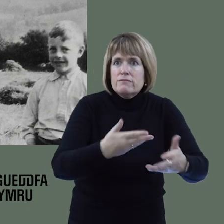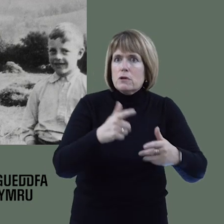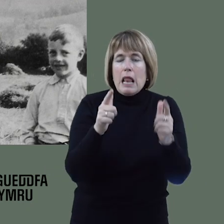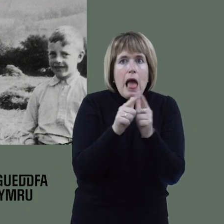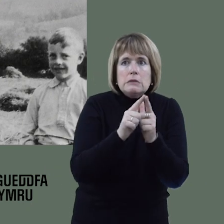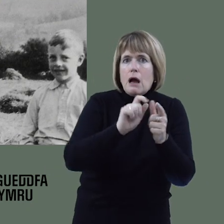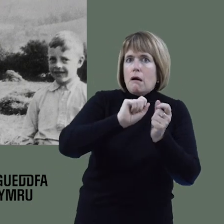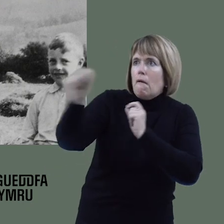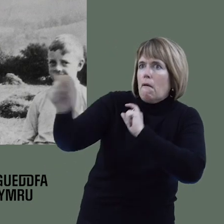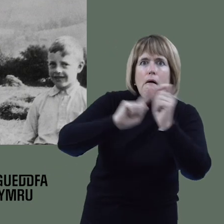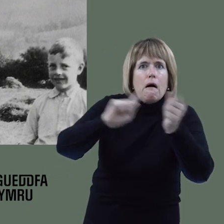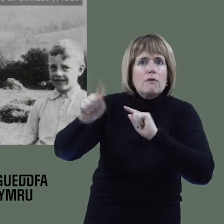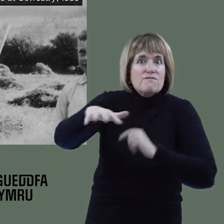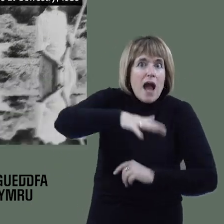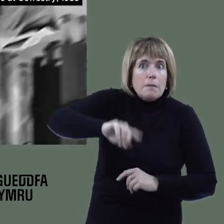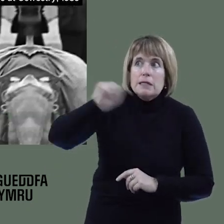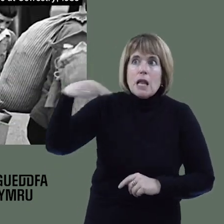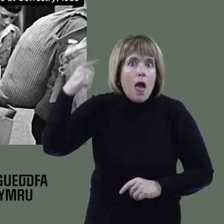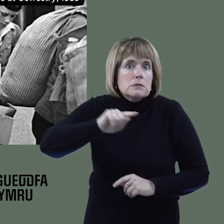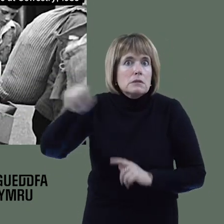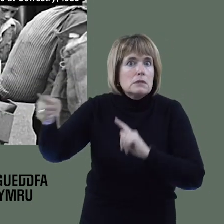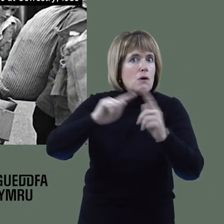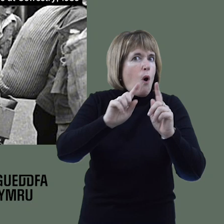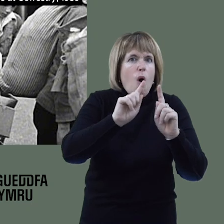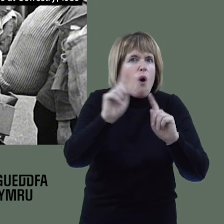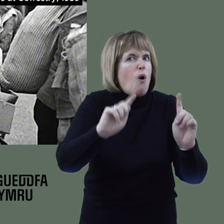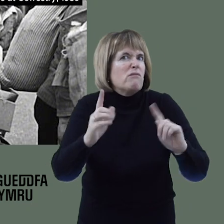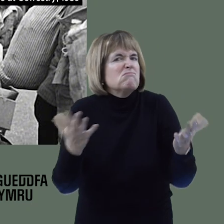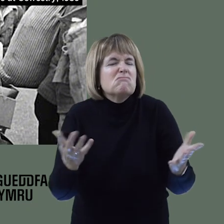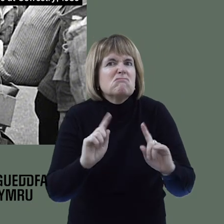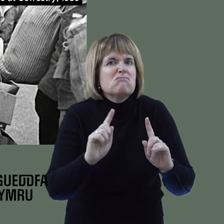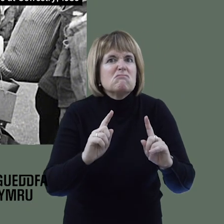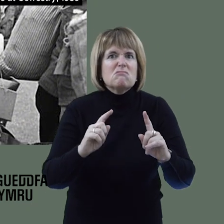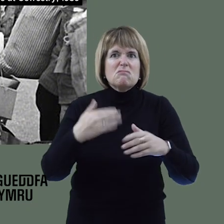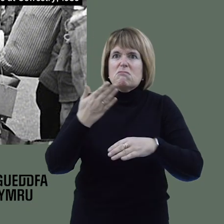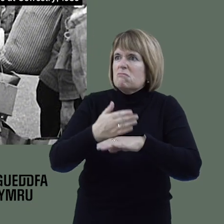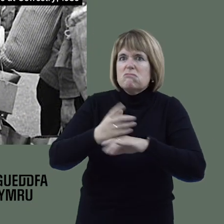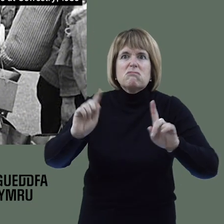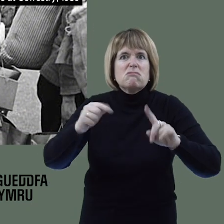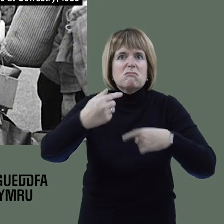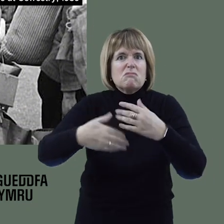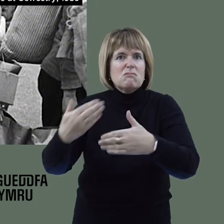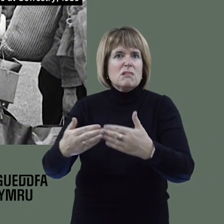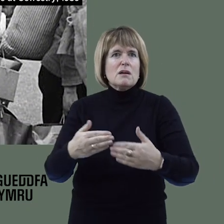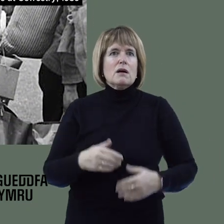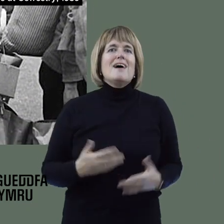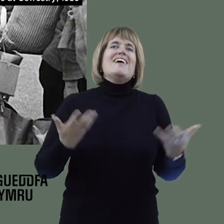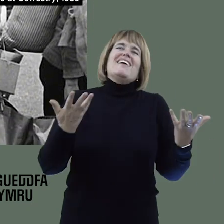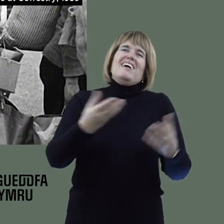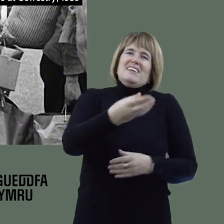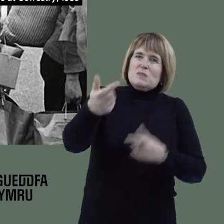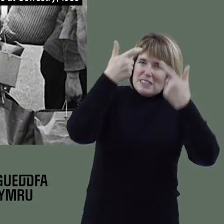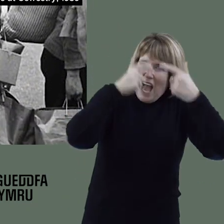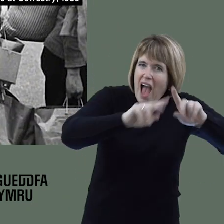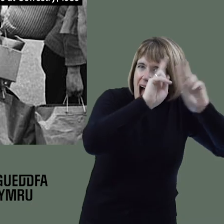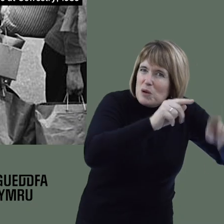nhw wedyn, chymod, o ran hala telegrams neu rhywbeth nôl ati tylwth nhw yn Llundain, oedd e? Wel,